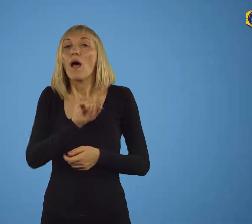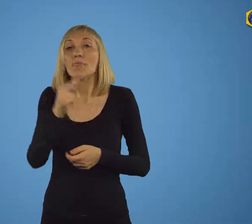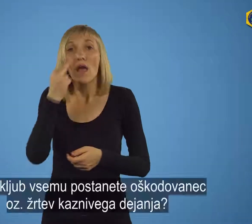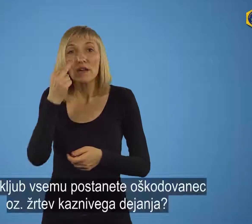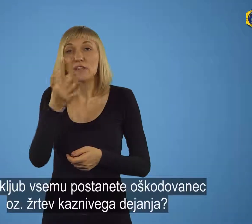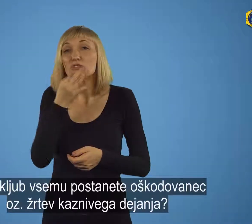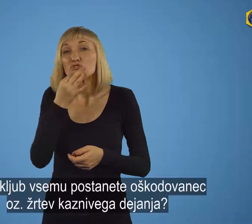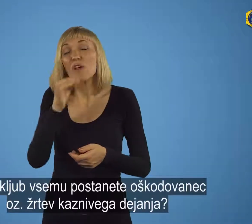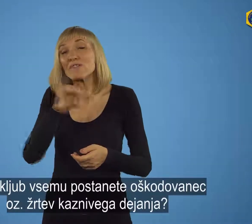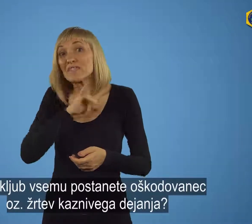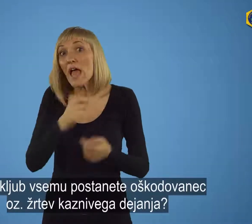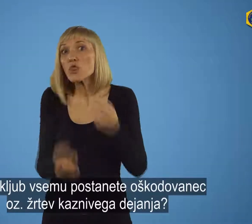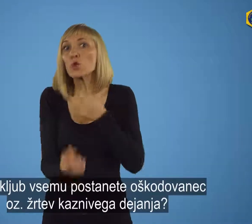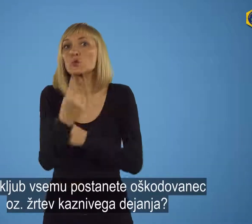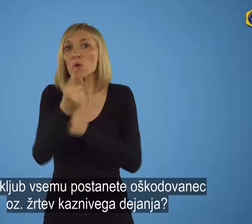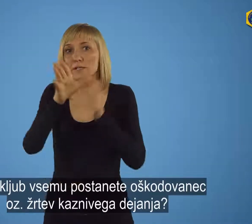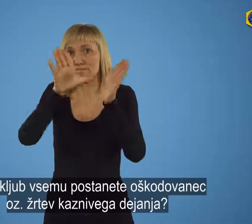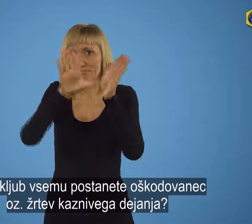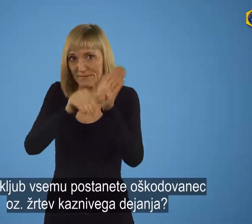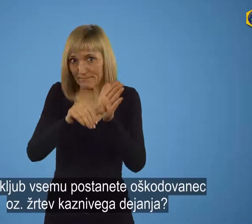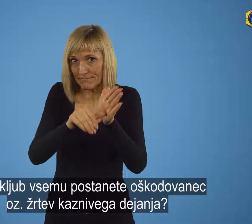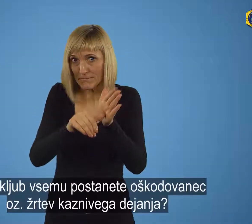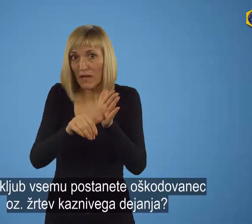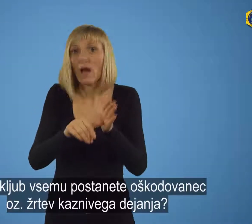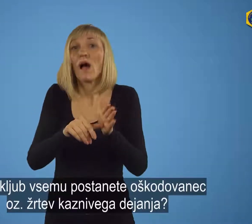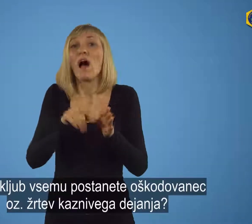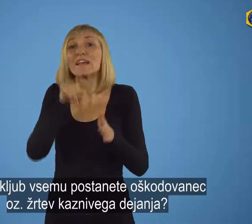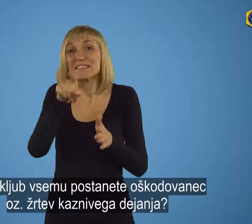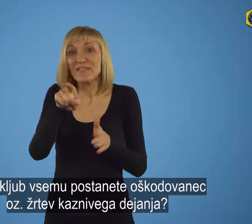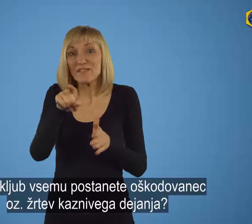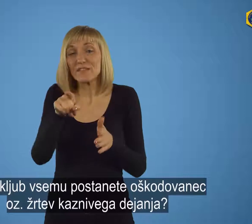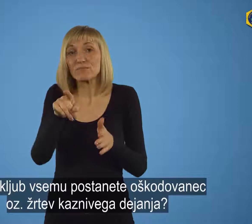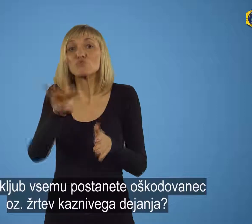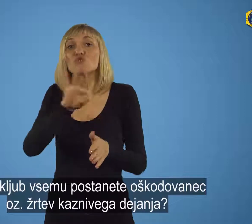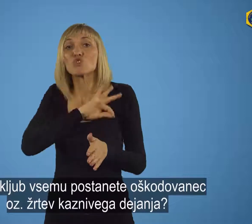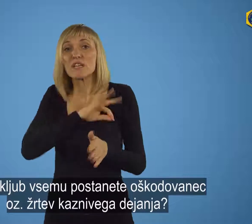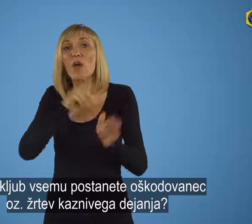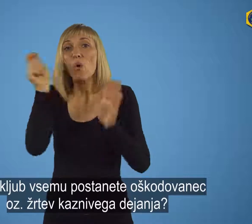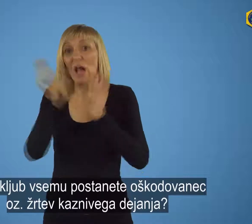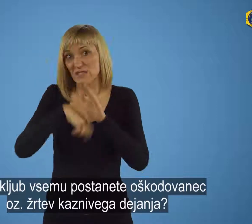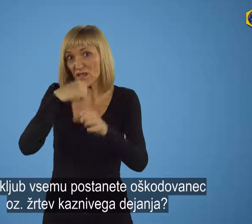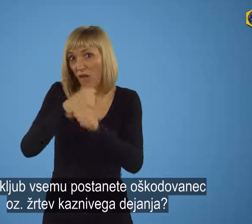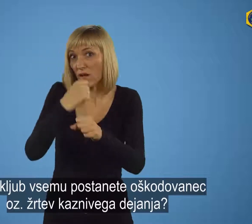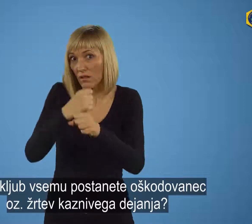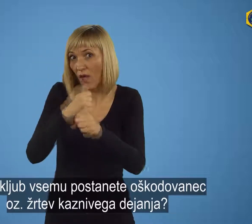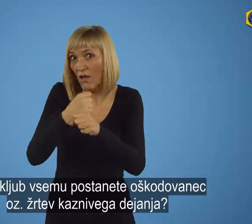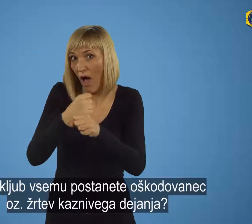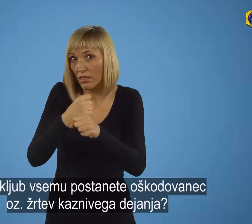In če kljub vsemu postanete oškodovanec oziroma žrtev kaznivega dejanja.